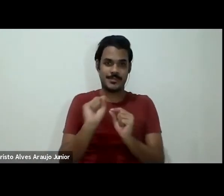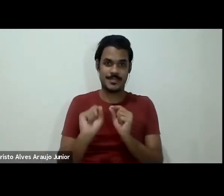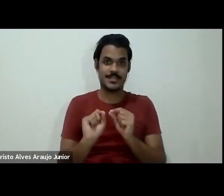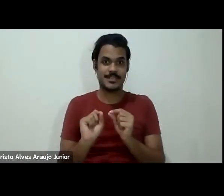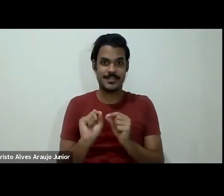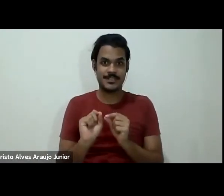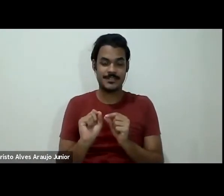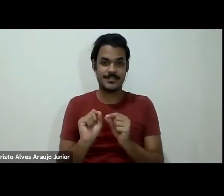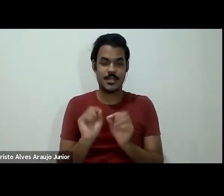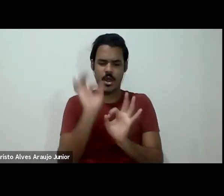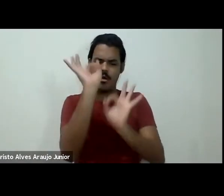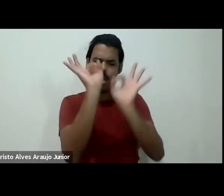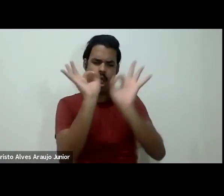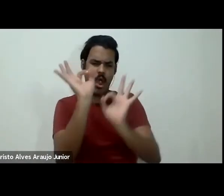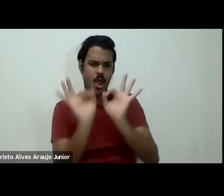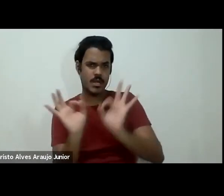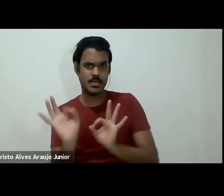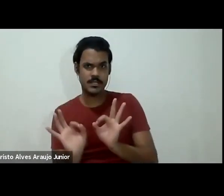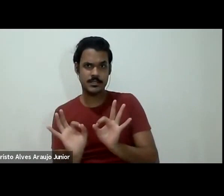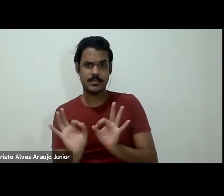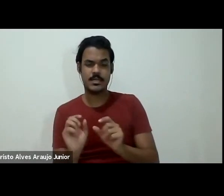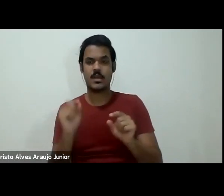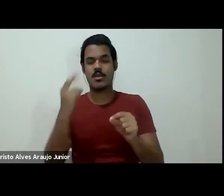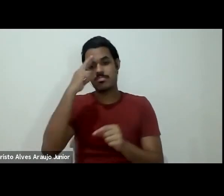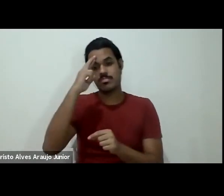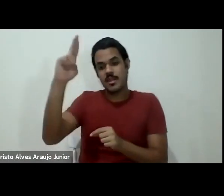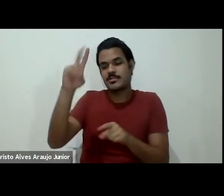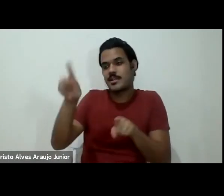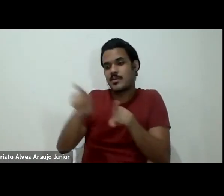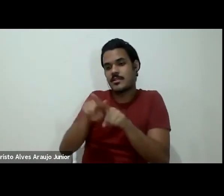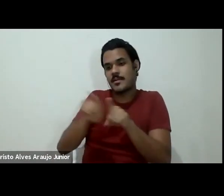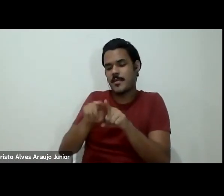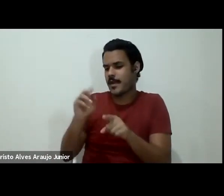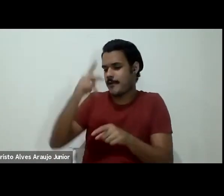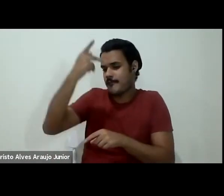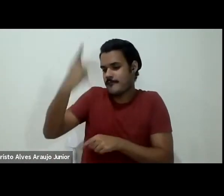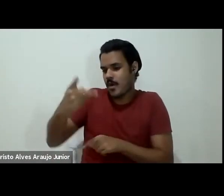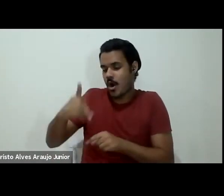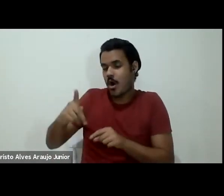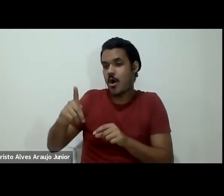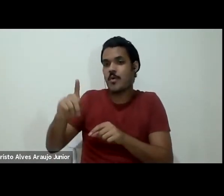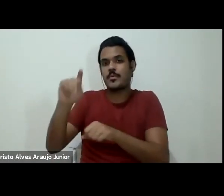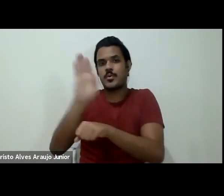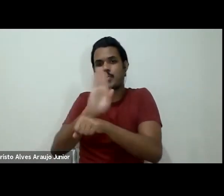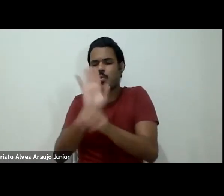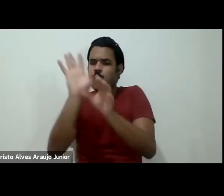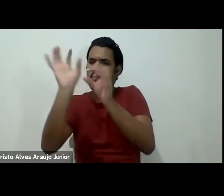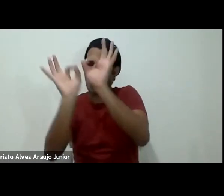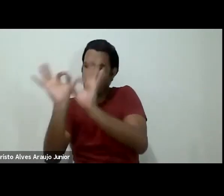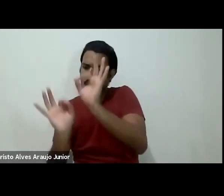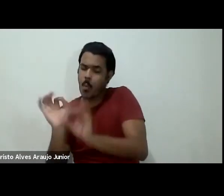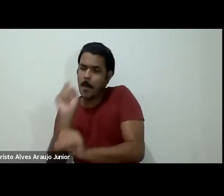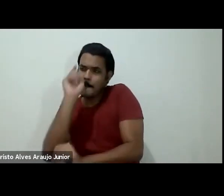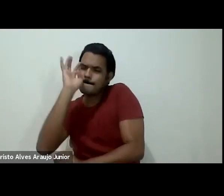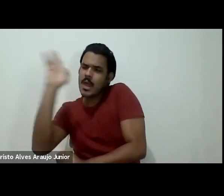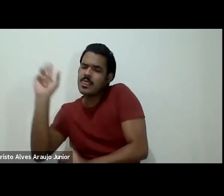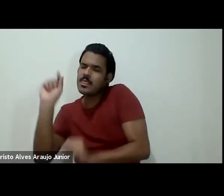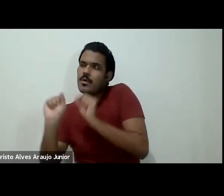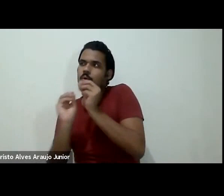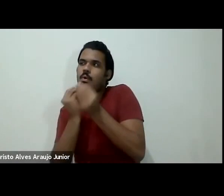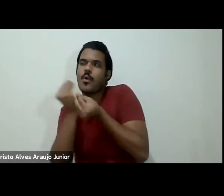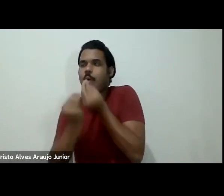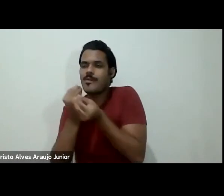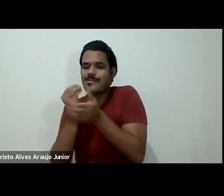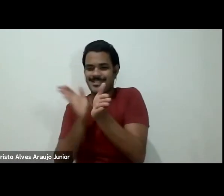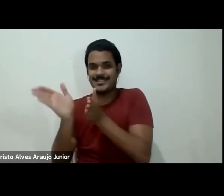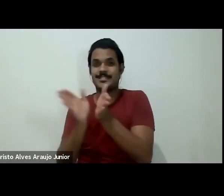a organização, a direção, né, do filme, juntamente com a produção, veio pensando nessa acessibilidade.